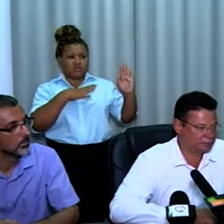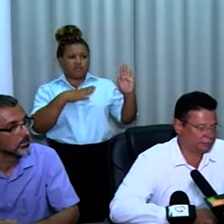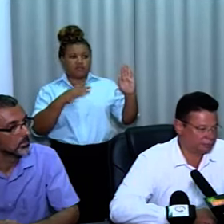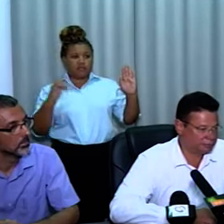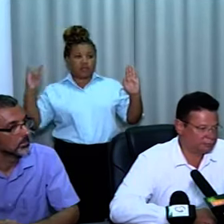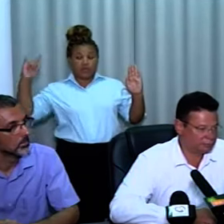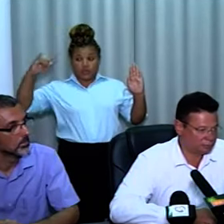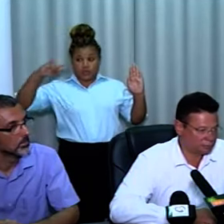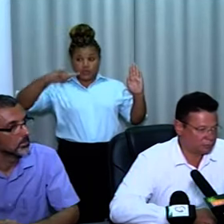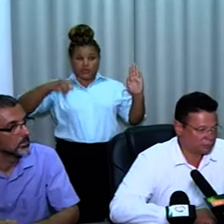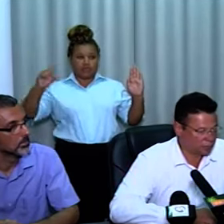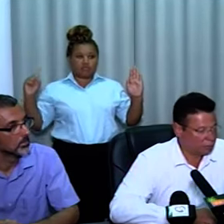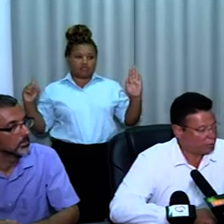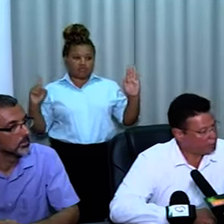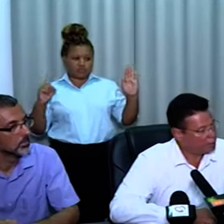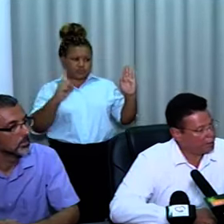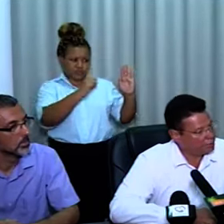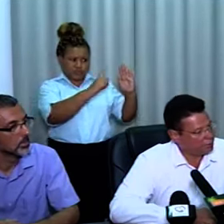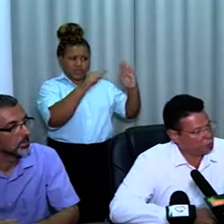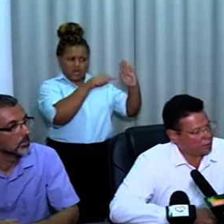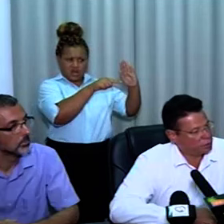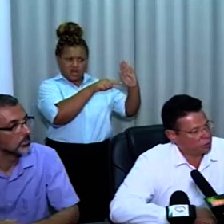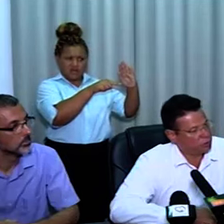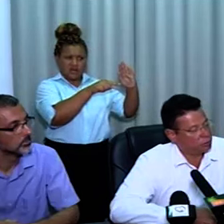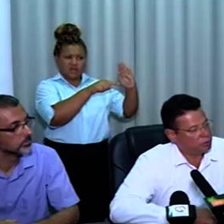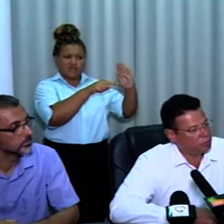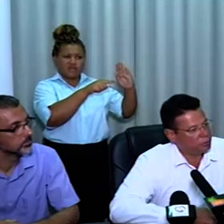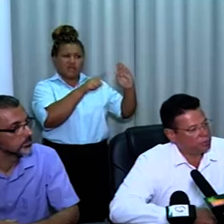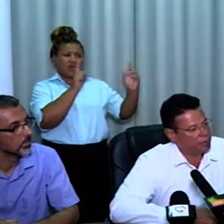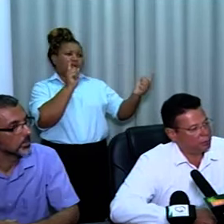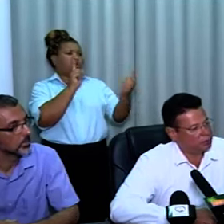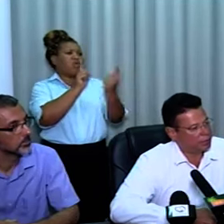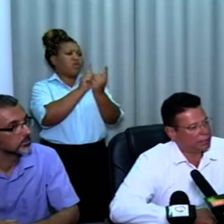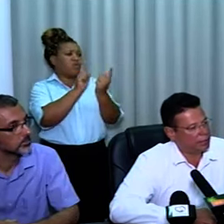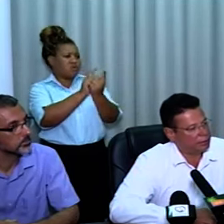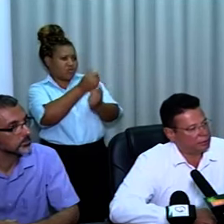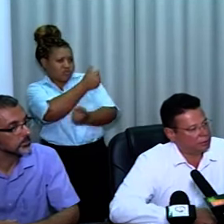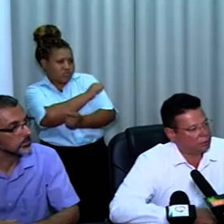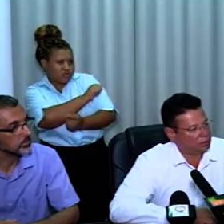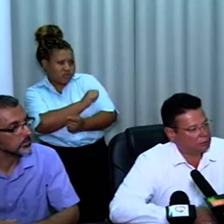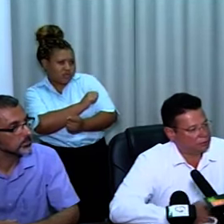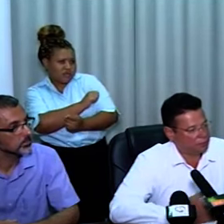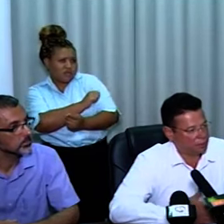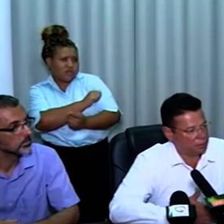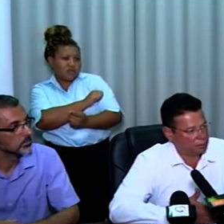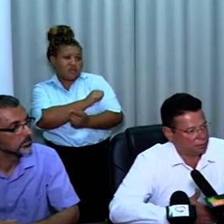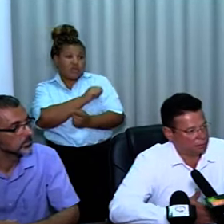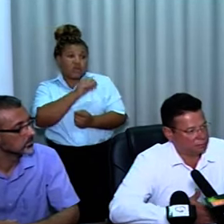avec le travail et la santé à 10 fois. Oui, oui. Et c'est pour ça raison que tout le monde est important qu'il y ait un.